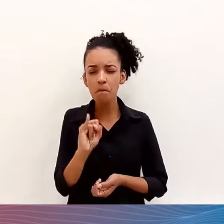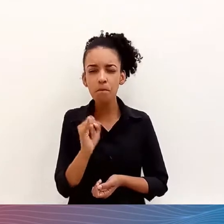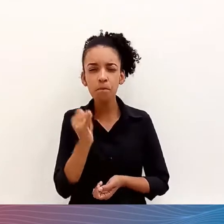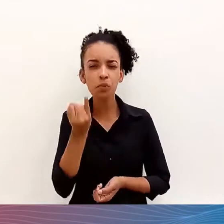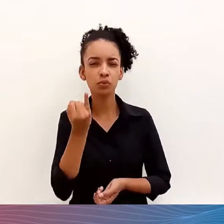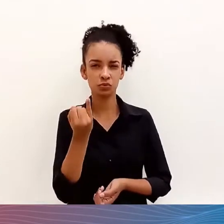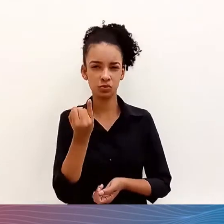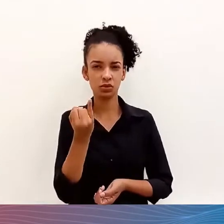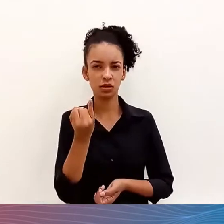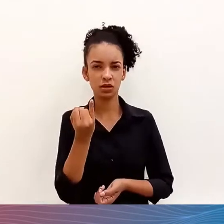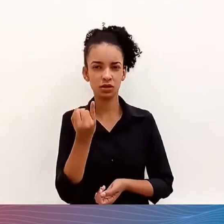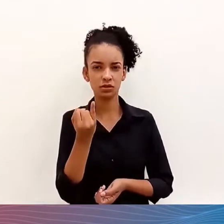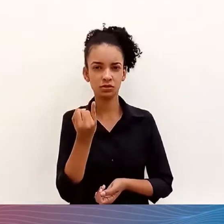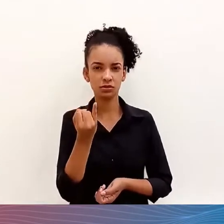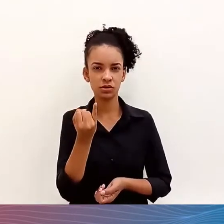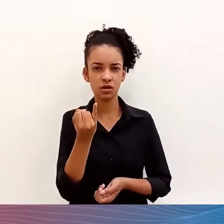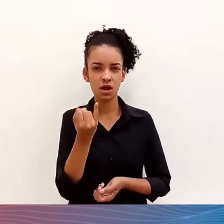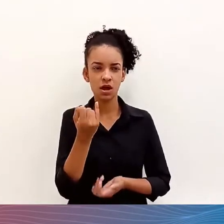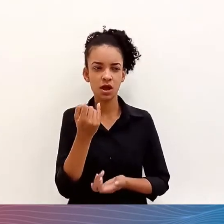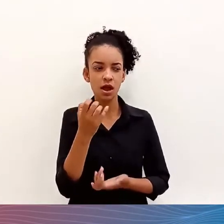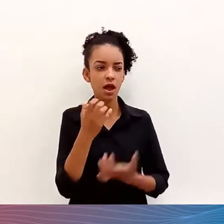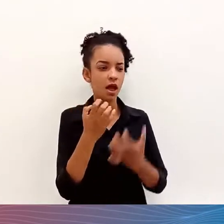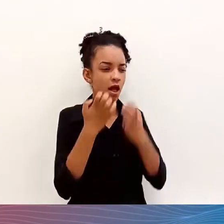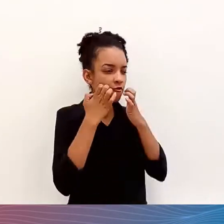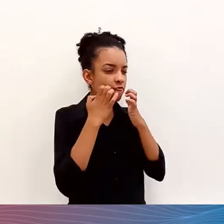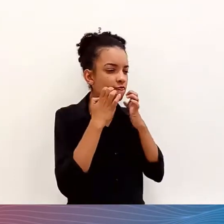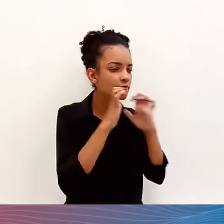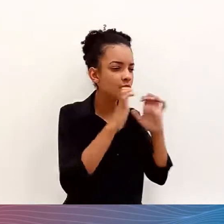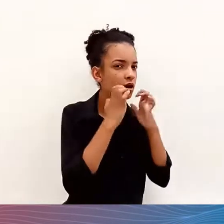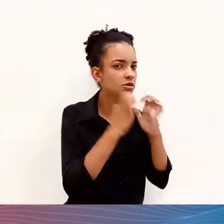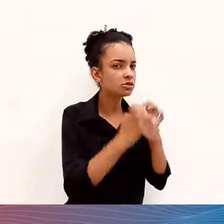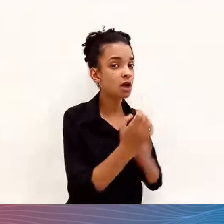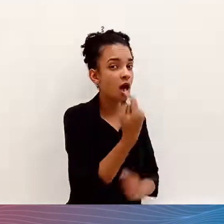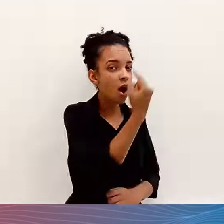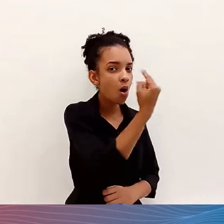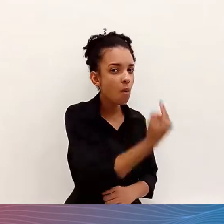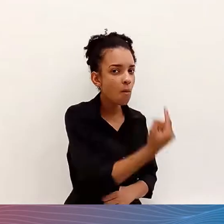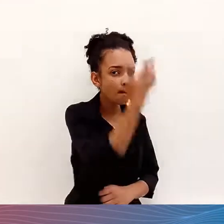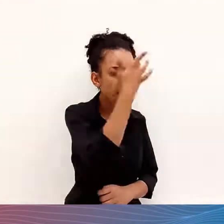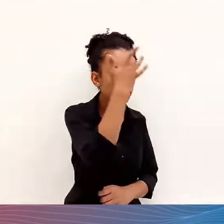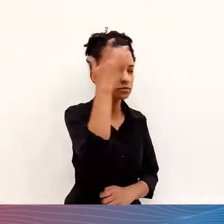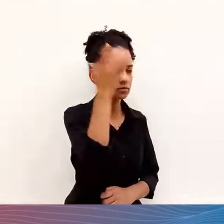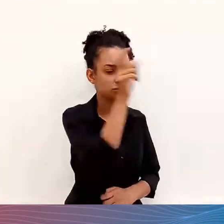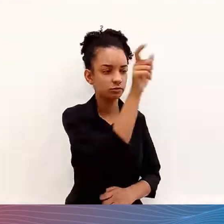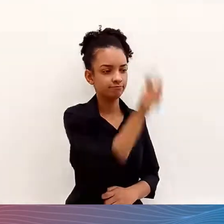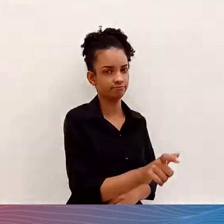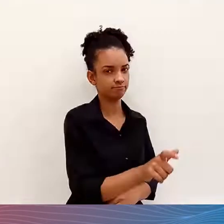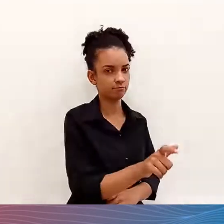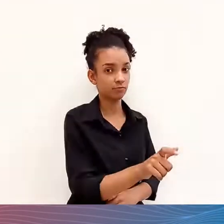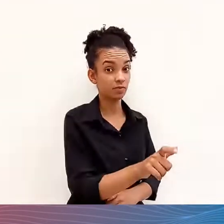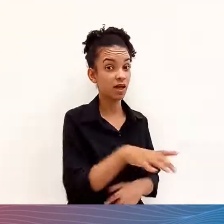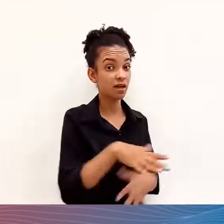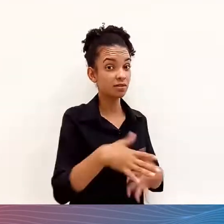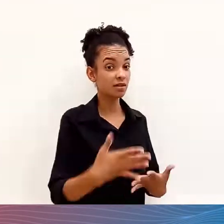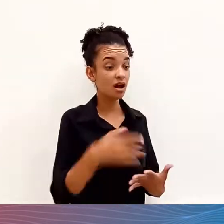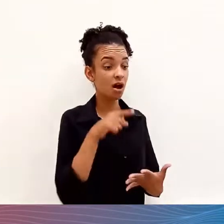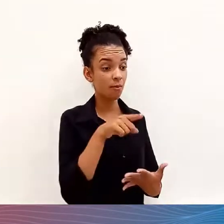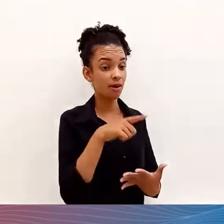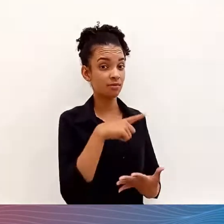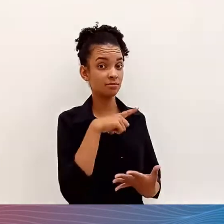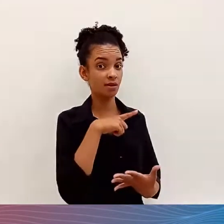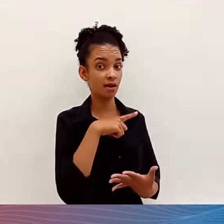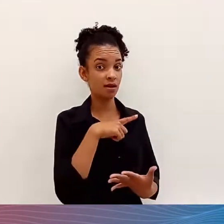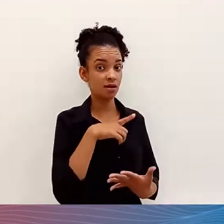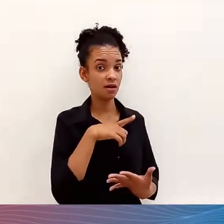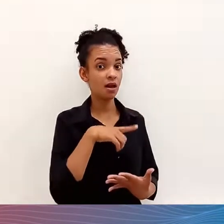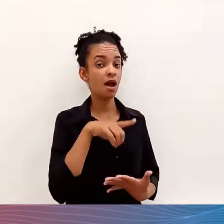homem, irmãos, é nesse momento que acontece a misericórdia de Deus. Quando uma pessoa, você fala, posso orar